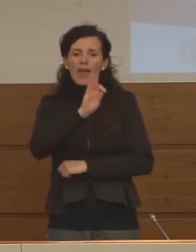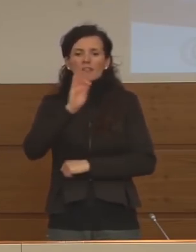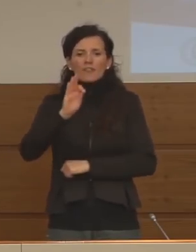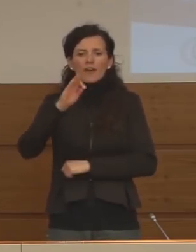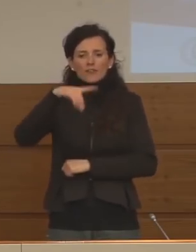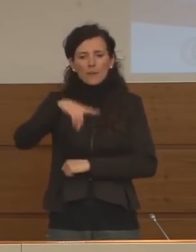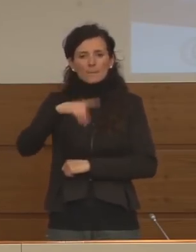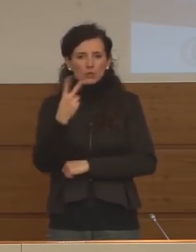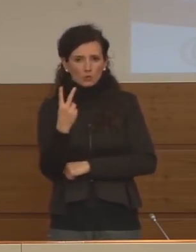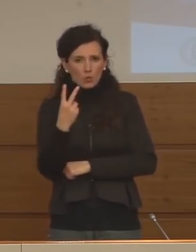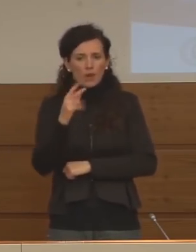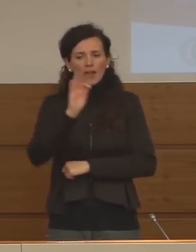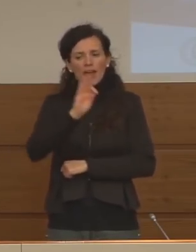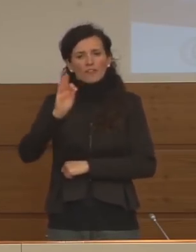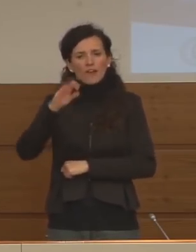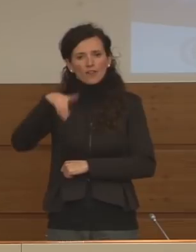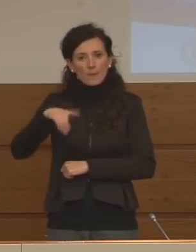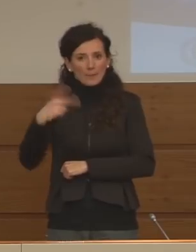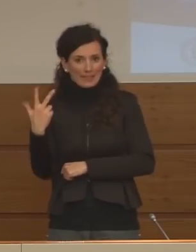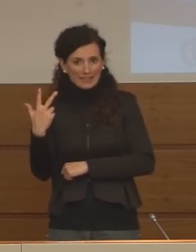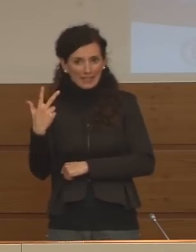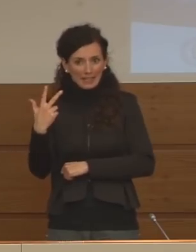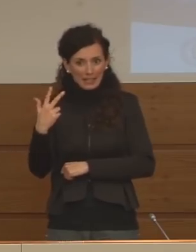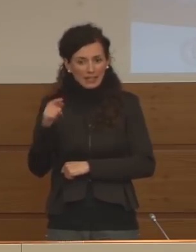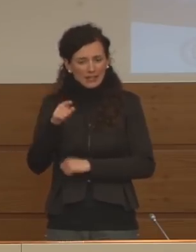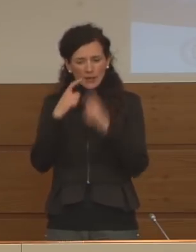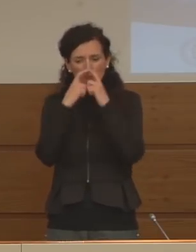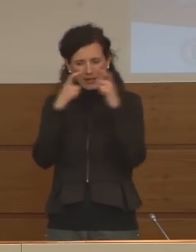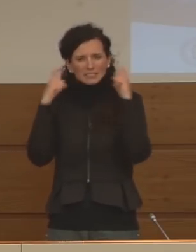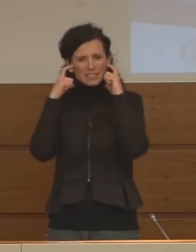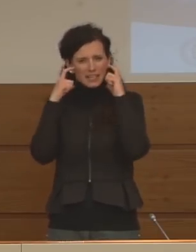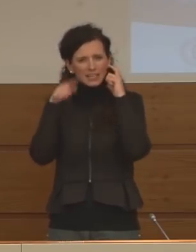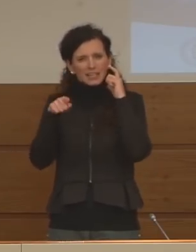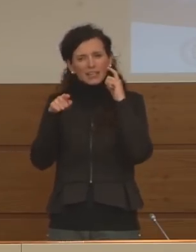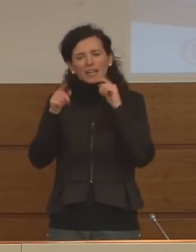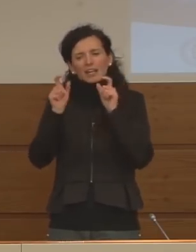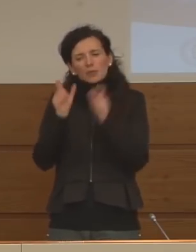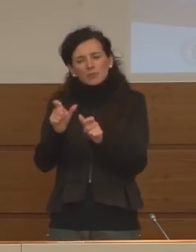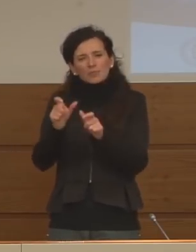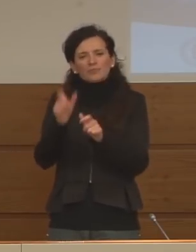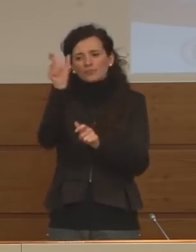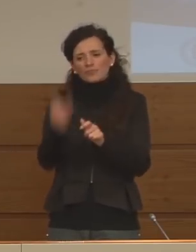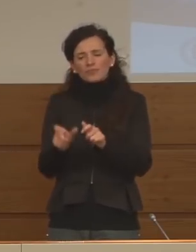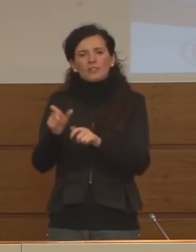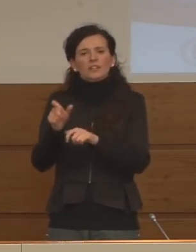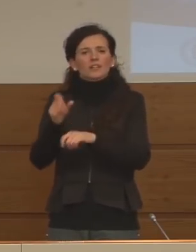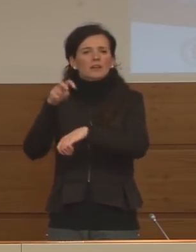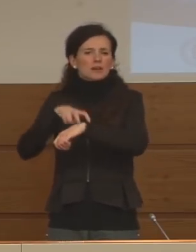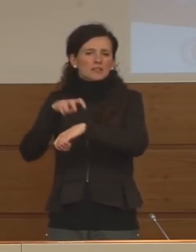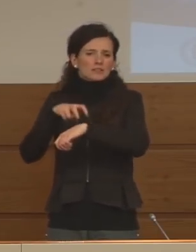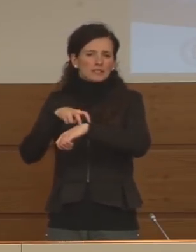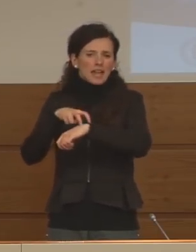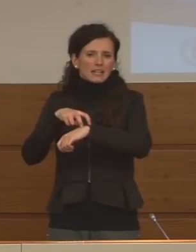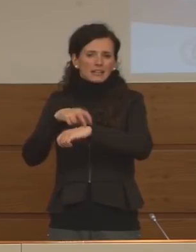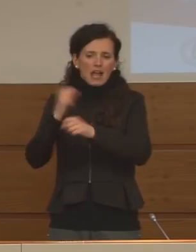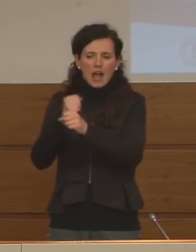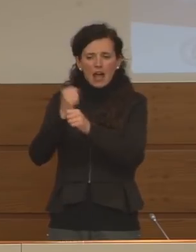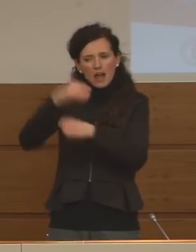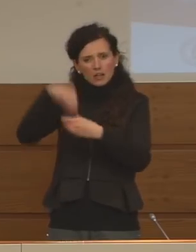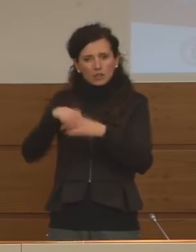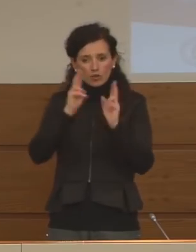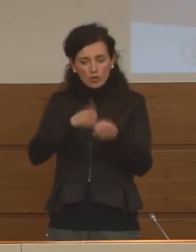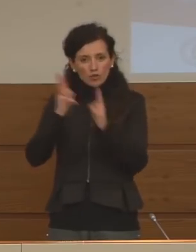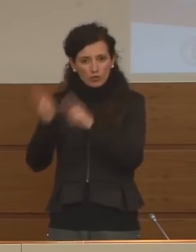ffp2 ffp3 che sono quelle che servono al personale sanitario ai